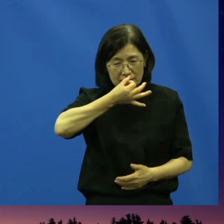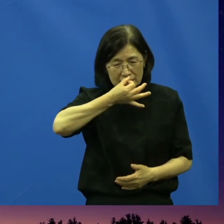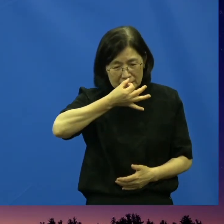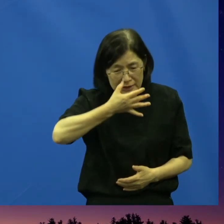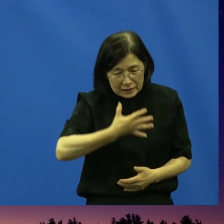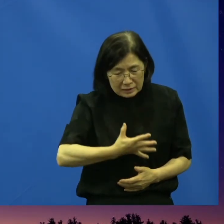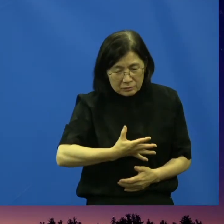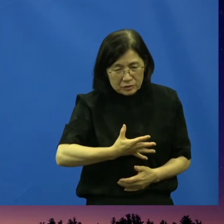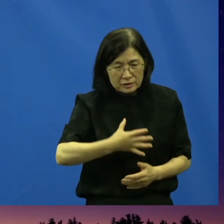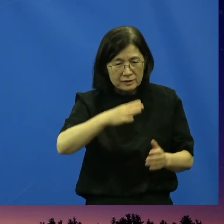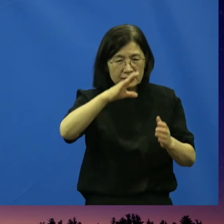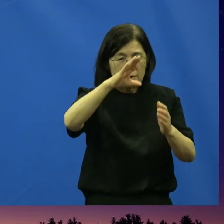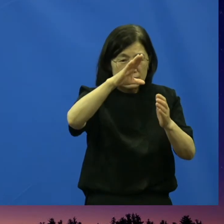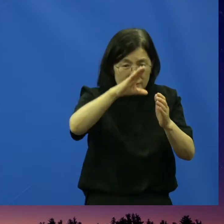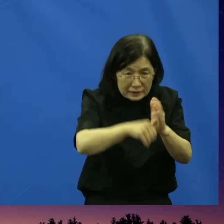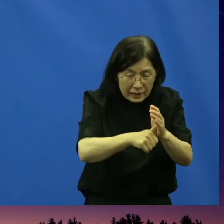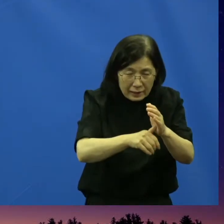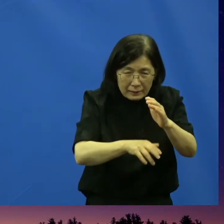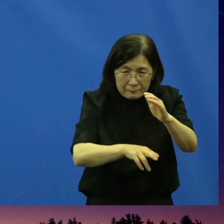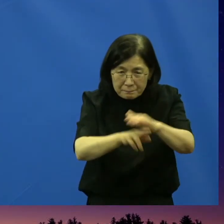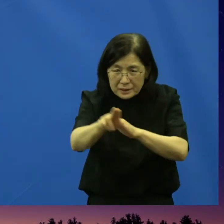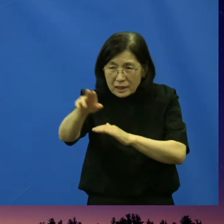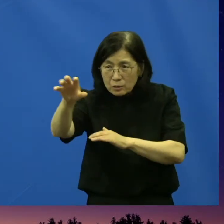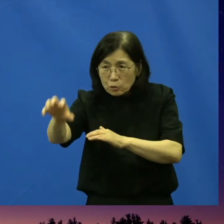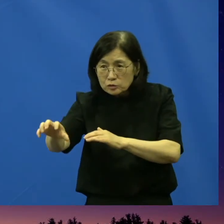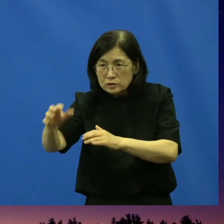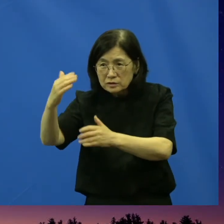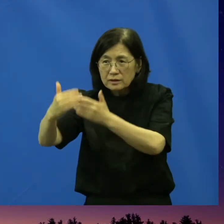피할 곳은 주님이시라. 강한 성루 되신다.